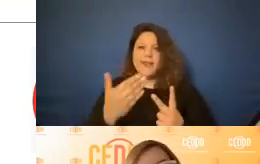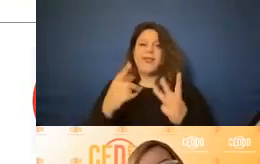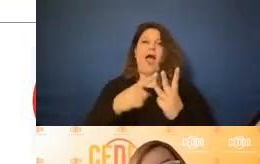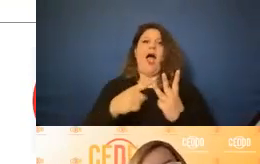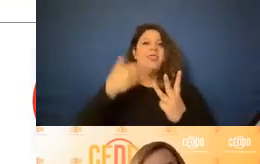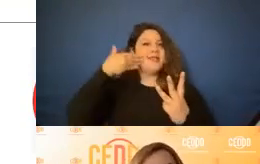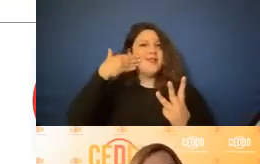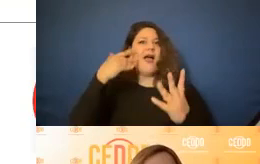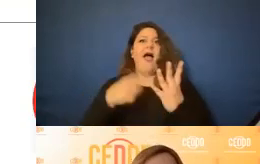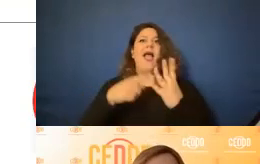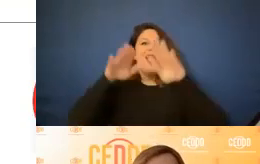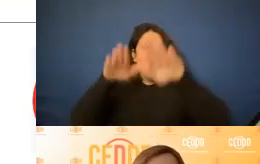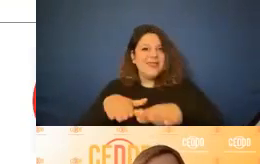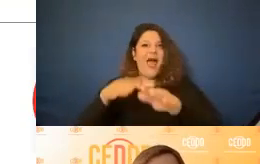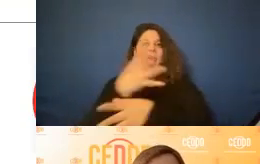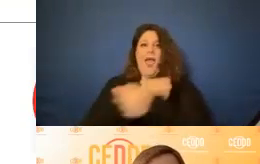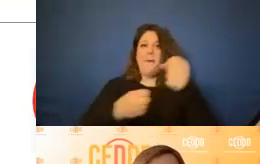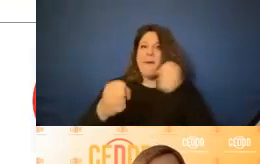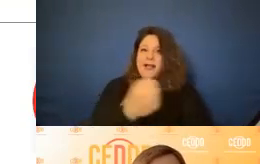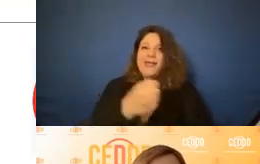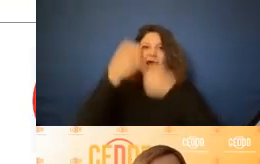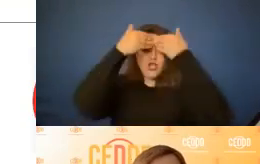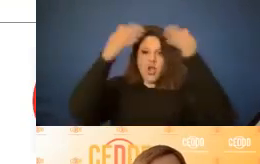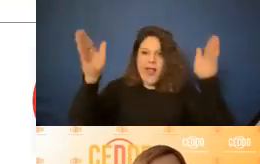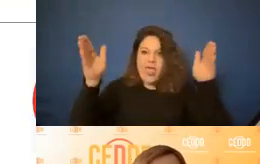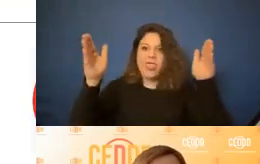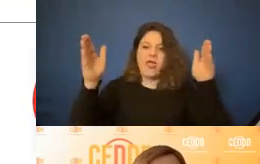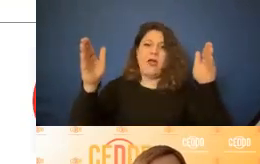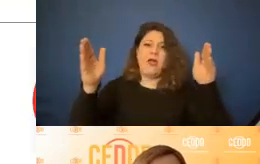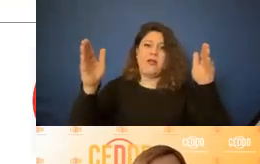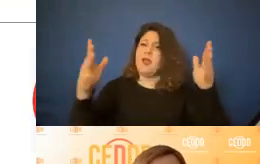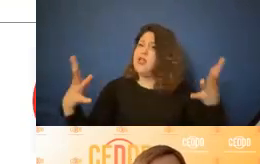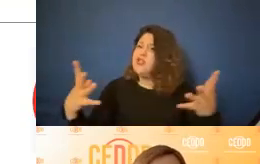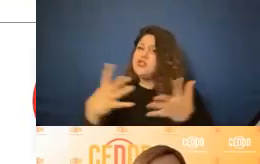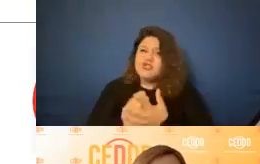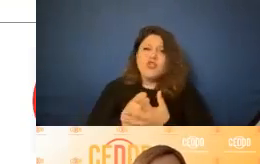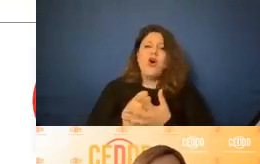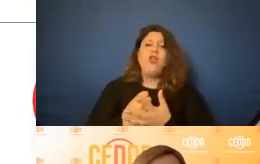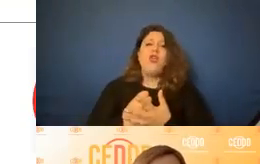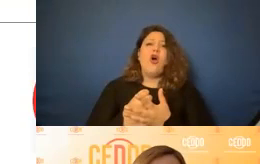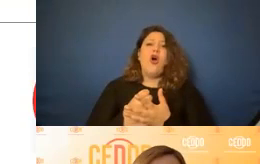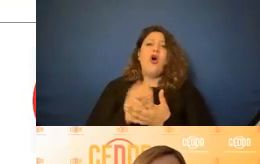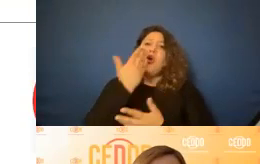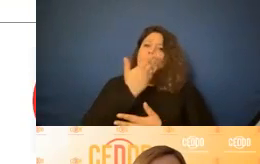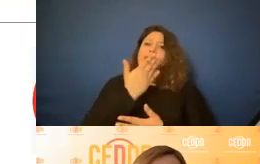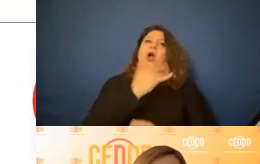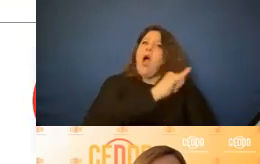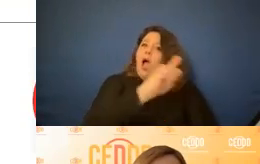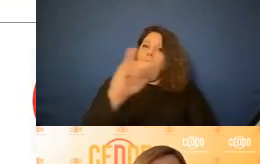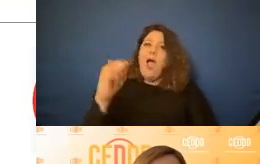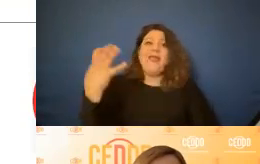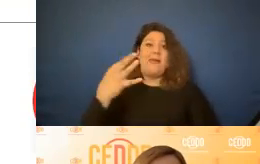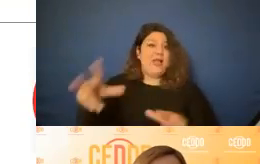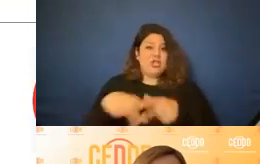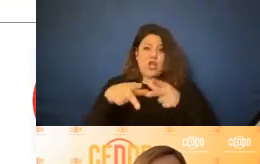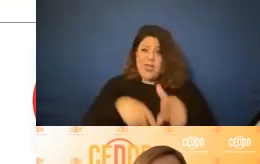lealtad, la empatía, la tolerancia, tiene que estar presente en todos los centros y en la sociedad en general, que